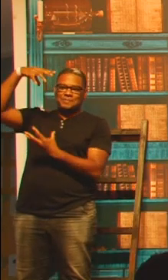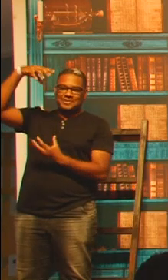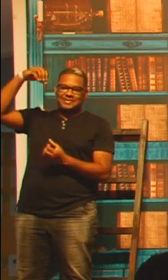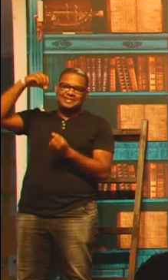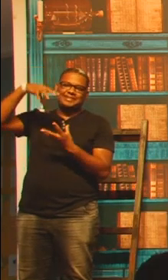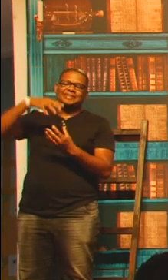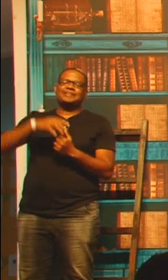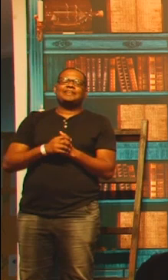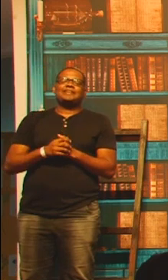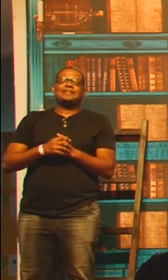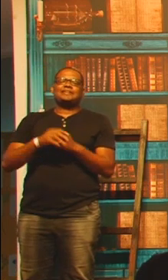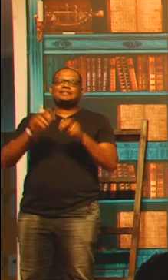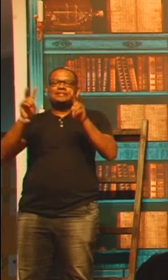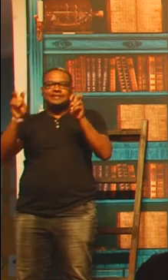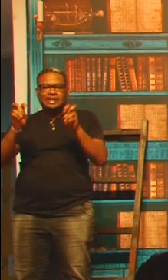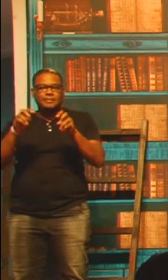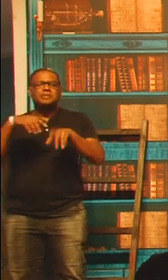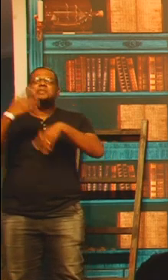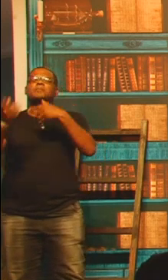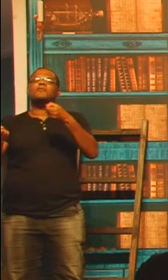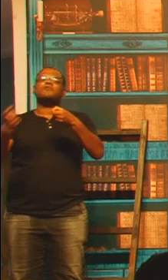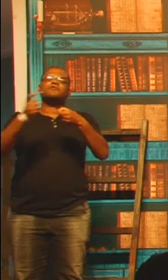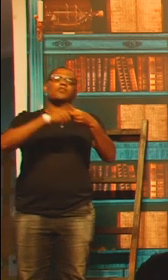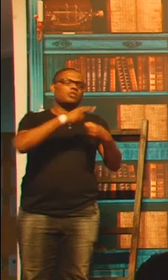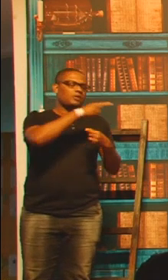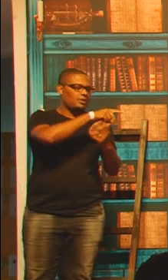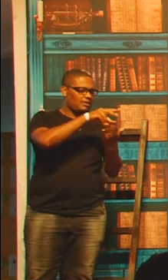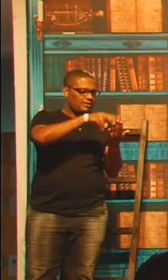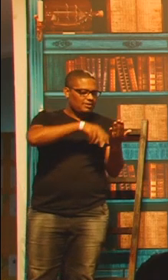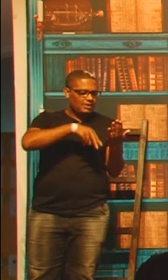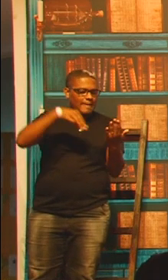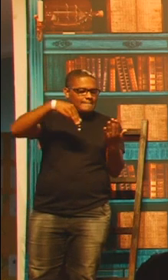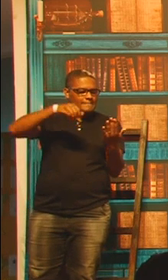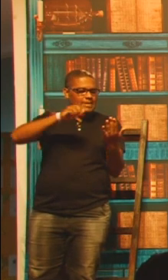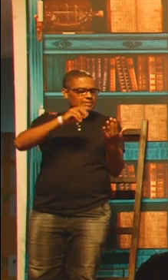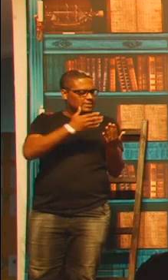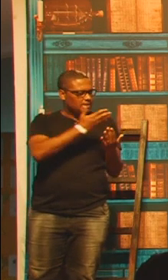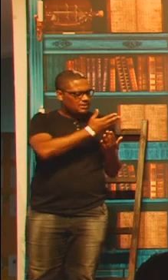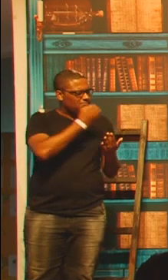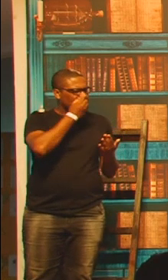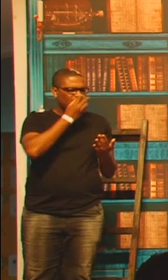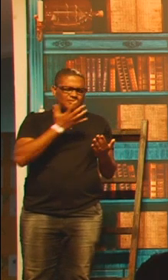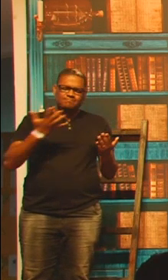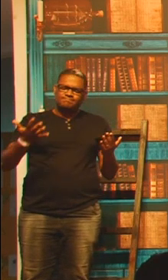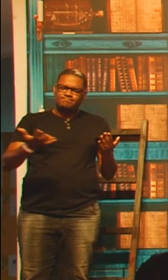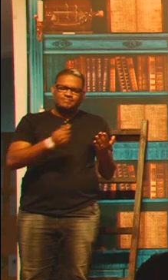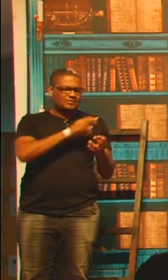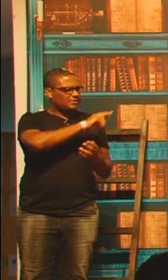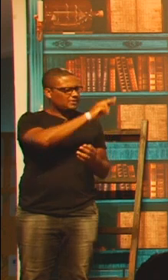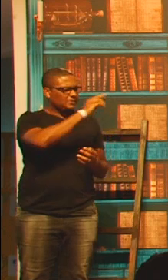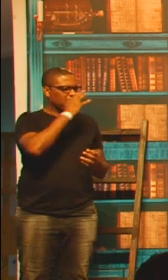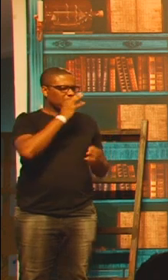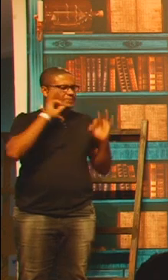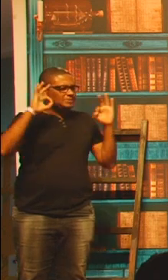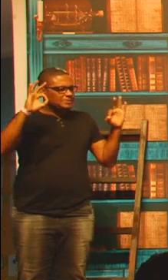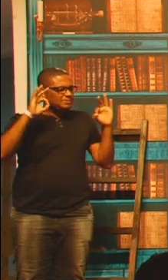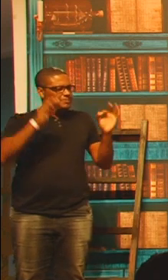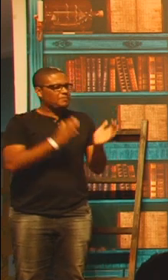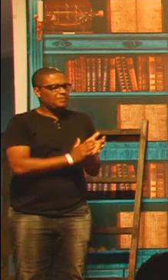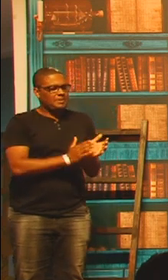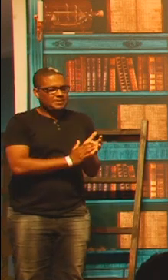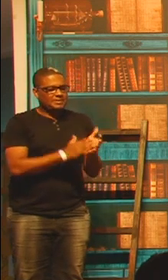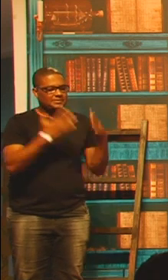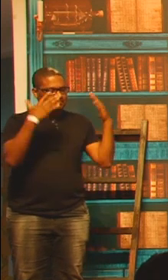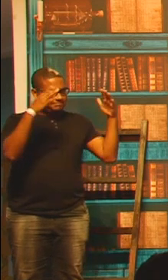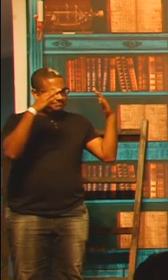eu voltei para o seu livro. Realmente, um livro belíssimo. Tá? Vocês são incríveis. Parabéns, parabéns